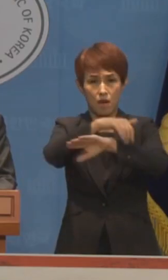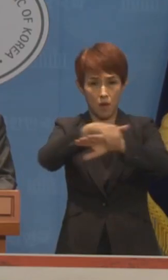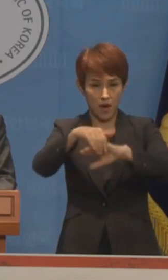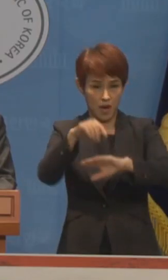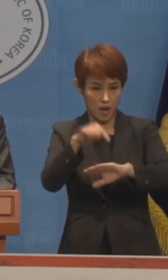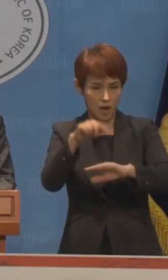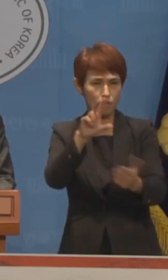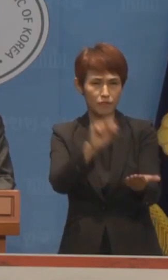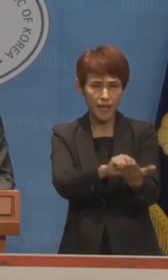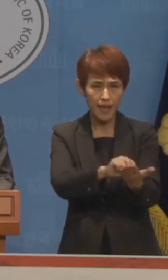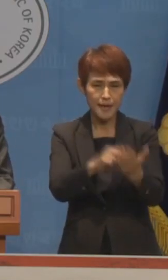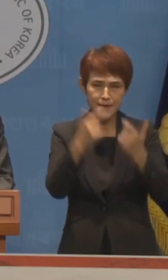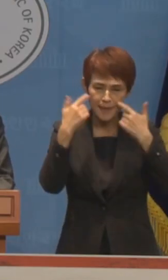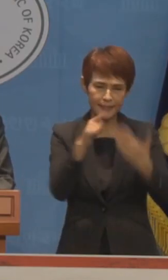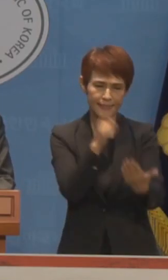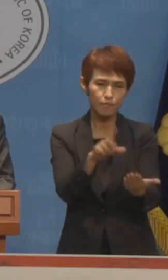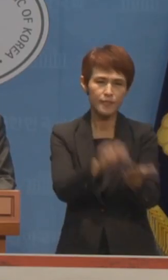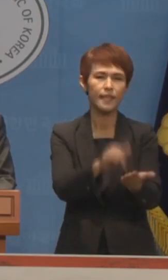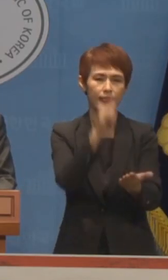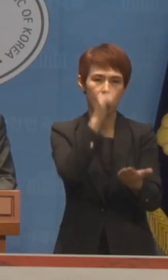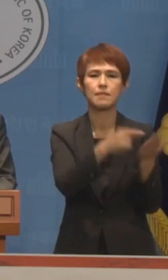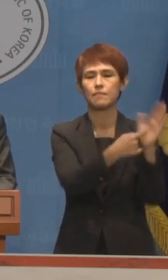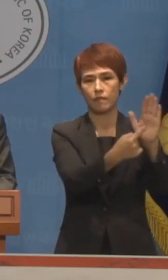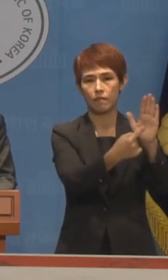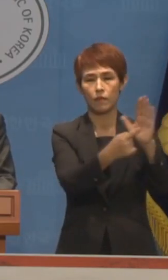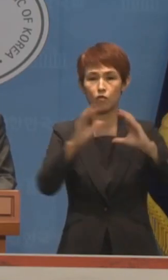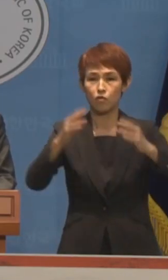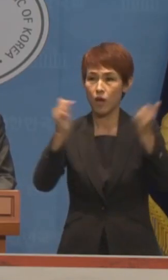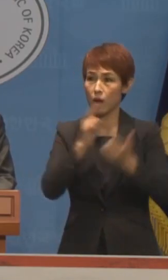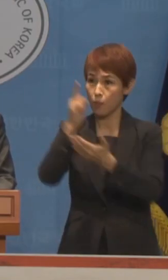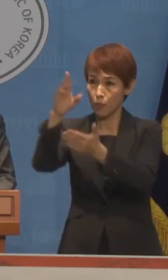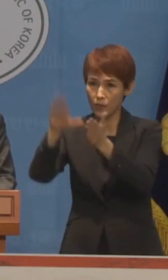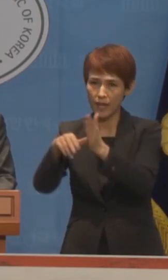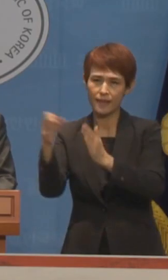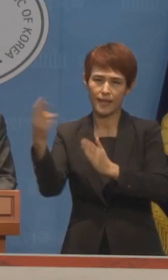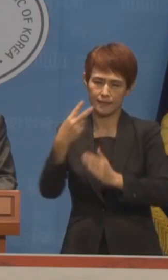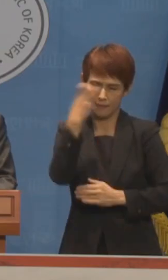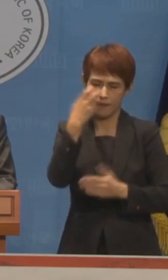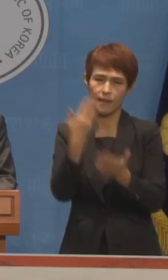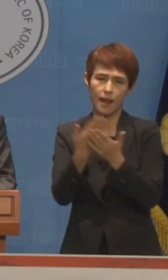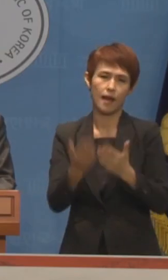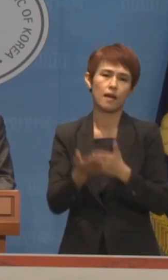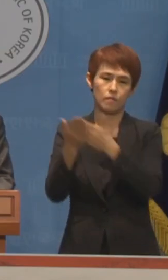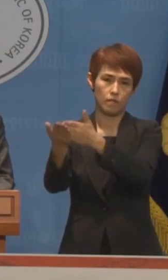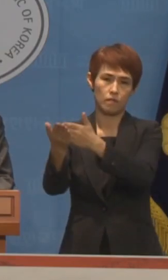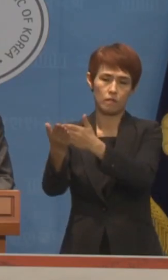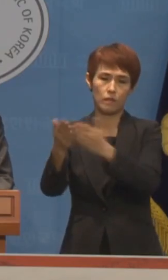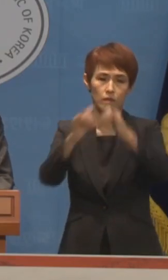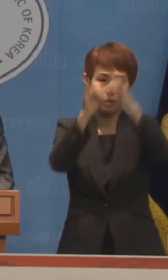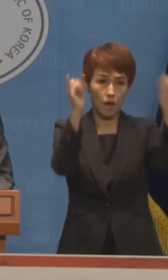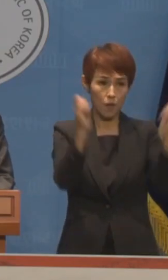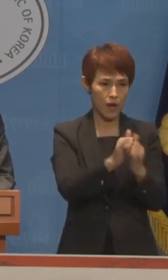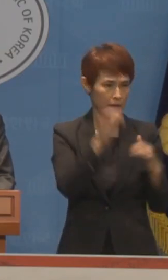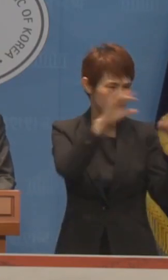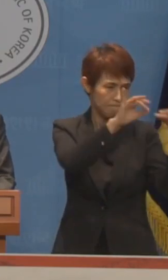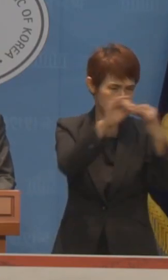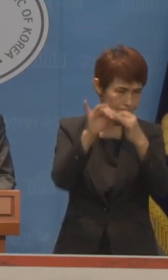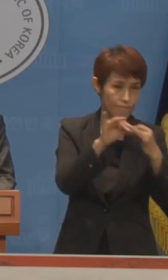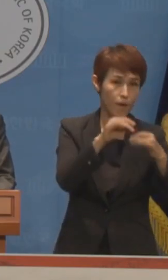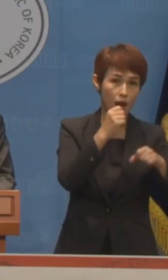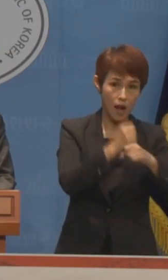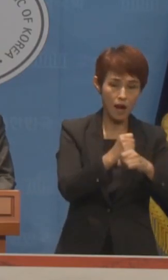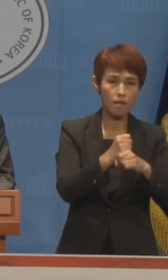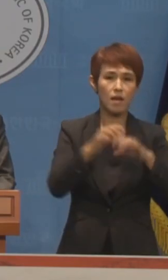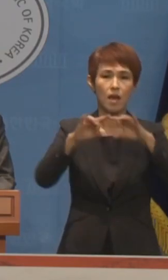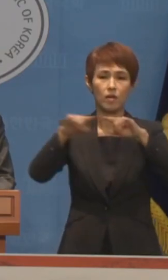전기본의 문제점을 확실히 지적하고 국회 보고 과정에서 재수립을 촉구할 뿐만 아니라 사회적 공론화를 통한 전면적인